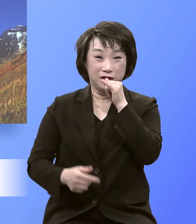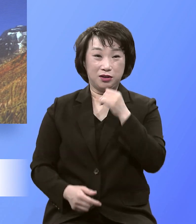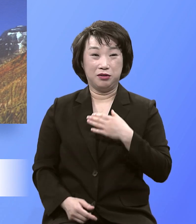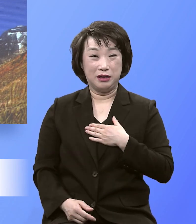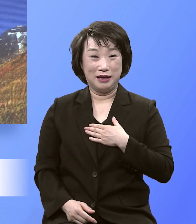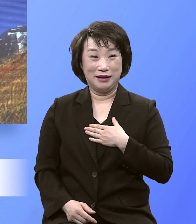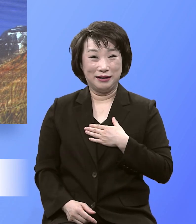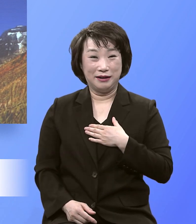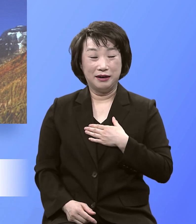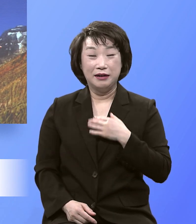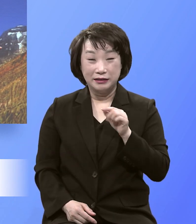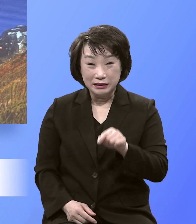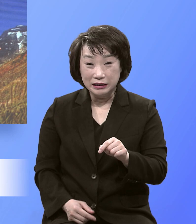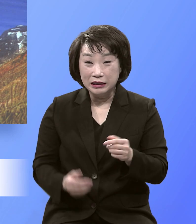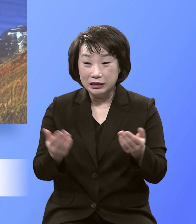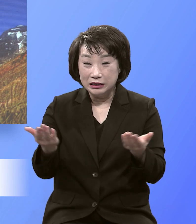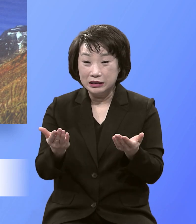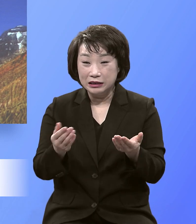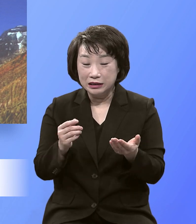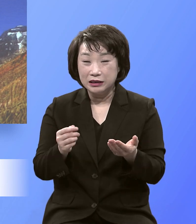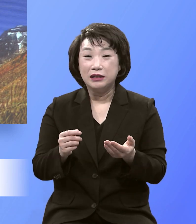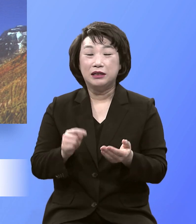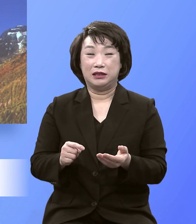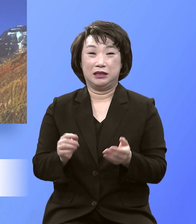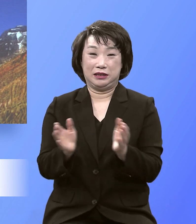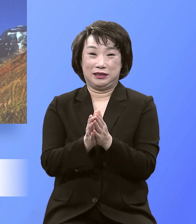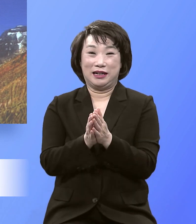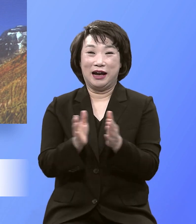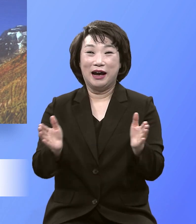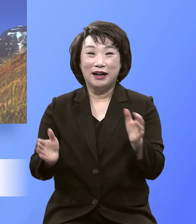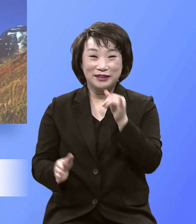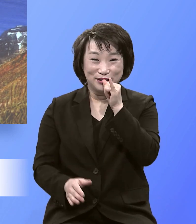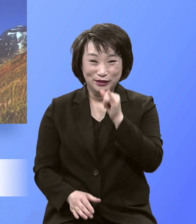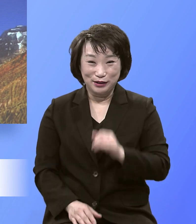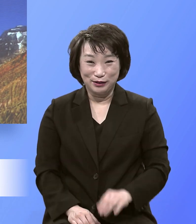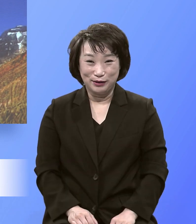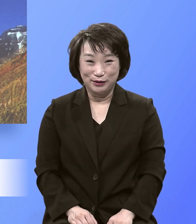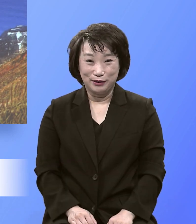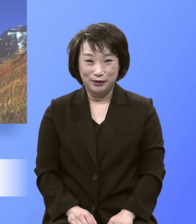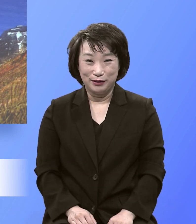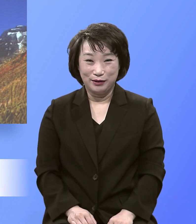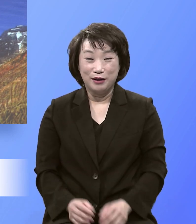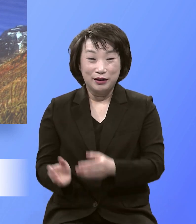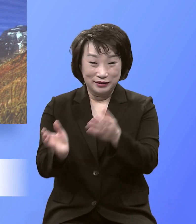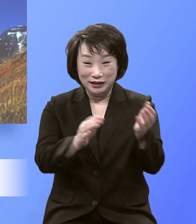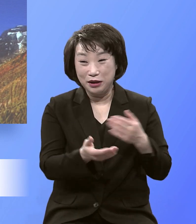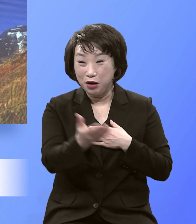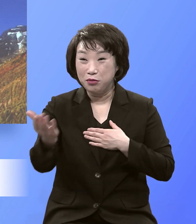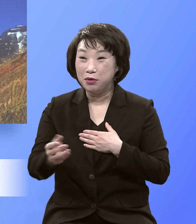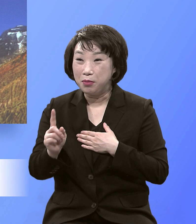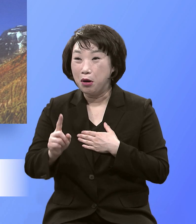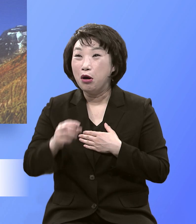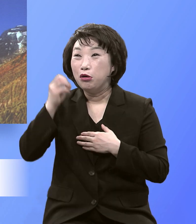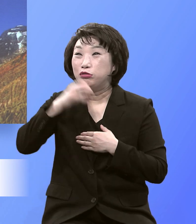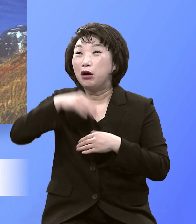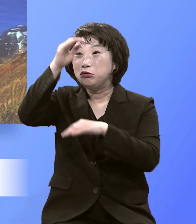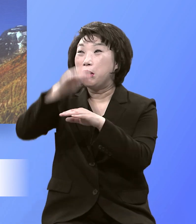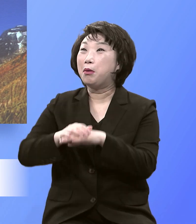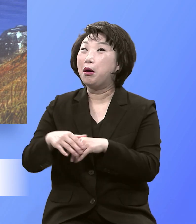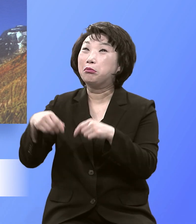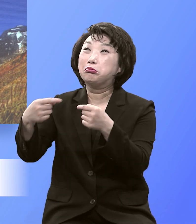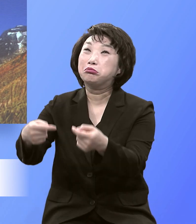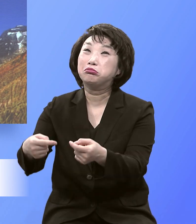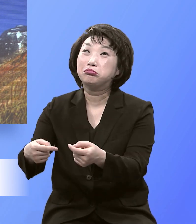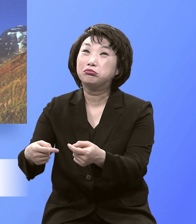그래서 그 역사가 일하게 되는데, 그냥 밤낮 그냥 예배 드리는 거